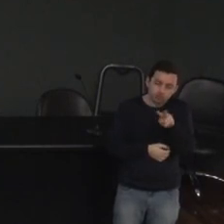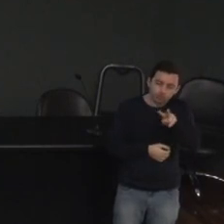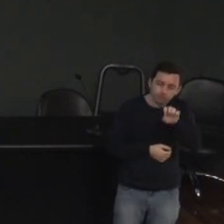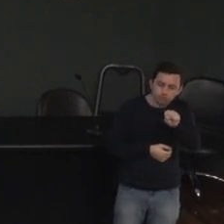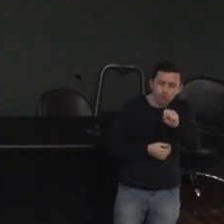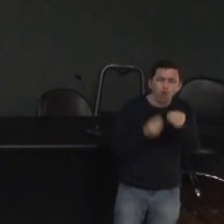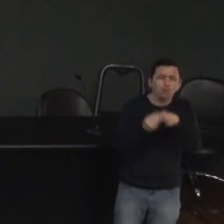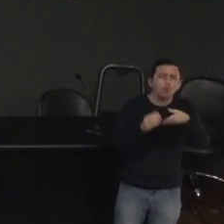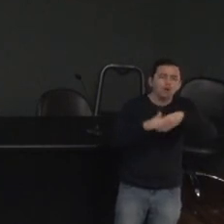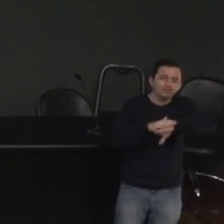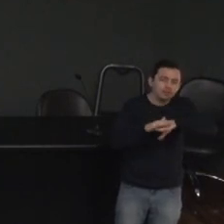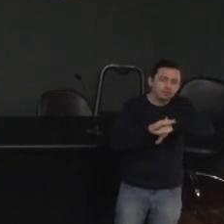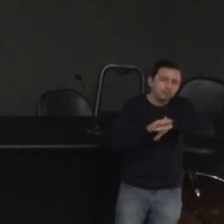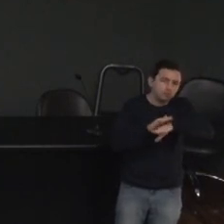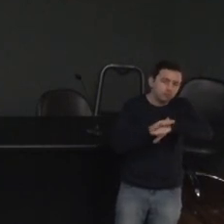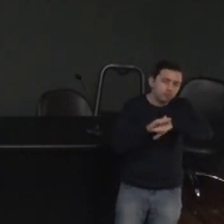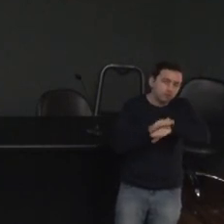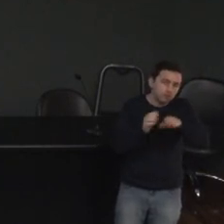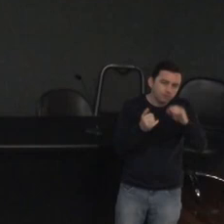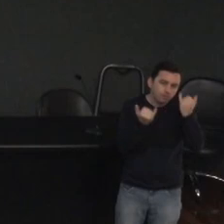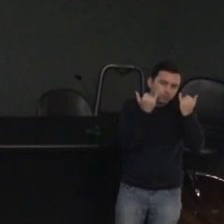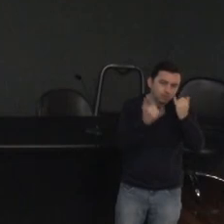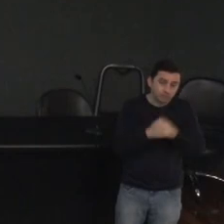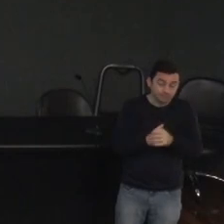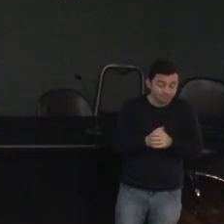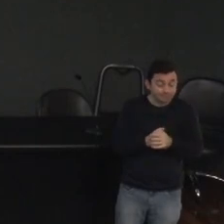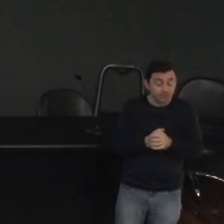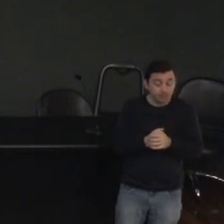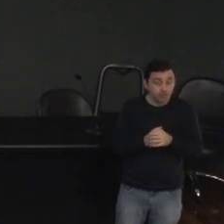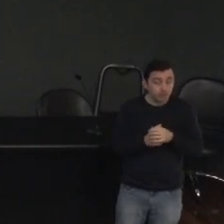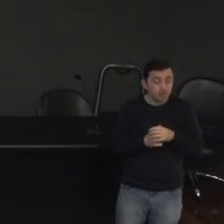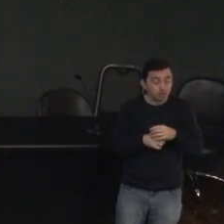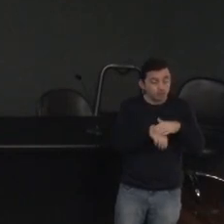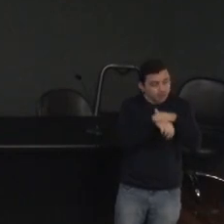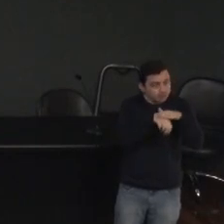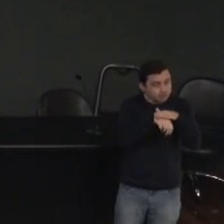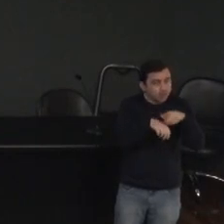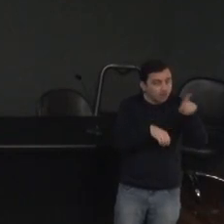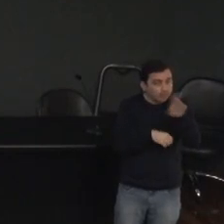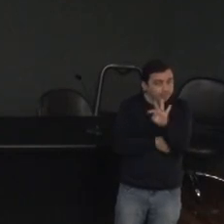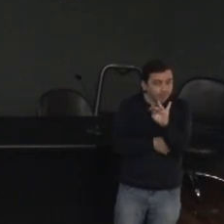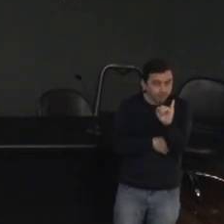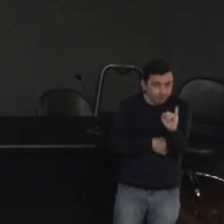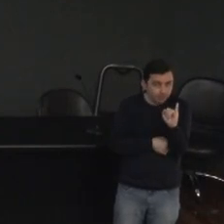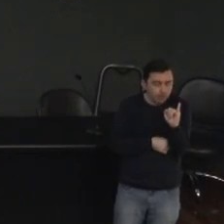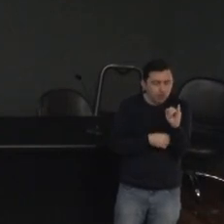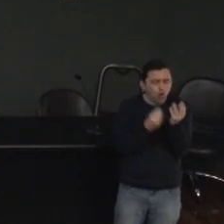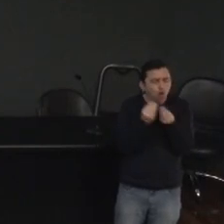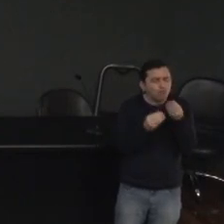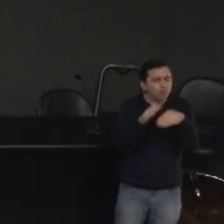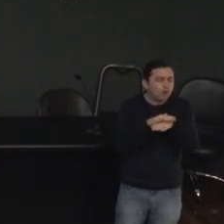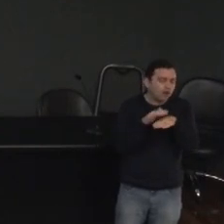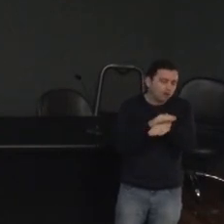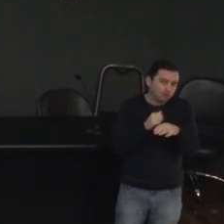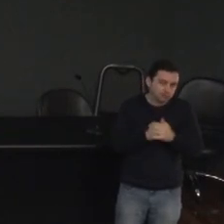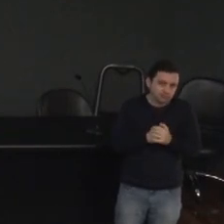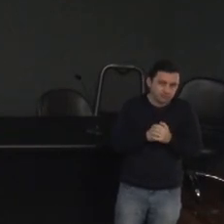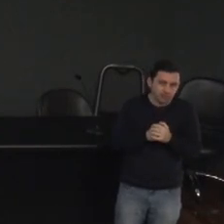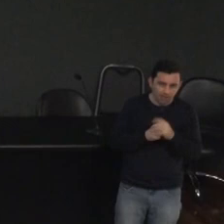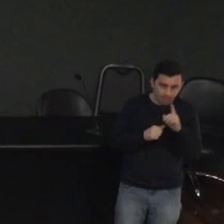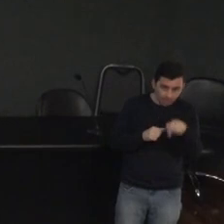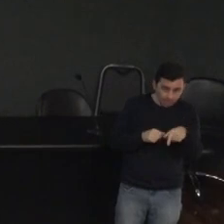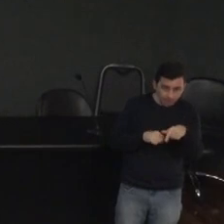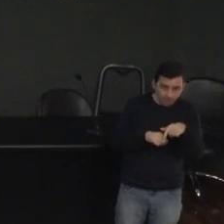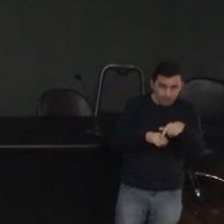são armazenados daí a gente vai lá nas entrevistas com a ti verificar Quais são os ativos para armazenamento desse processo esse armazenamento